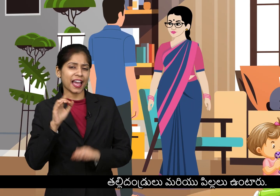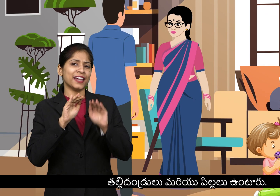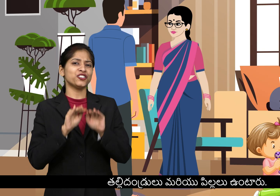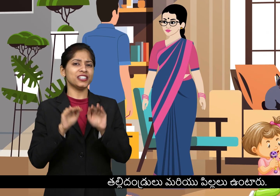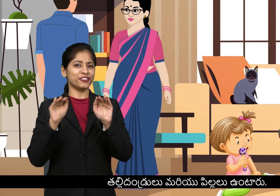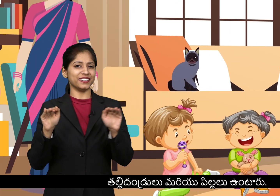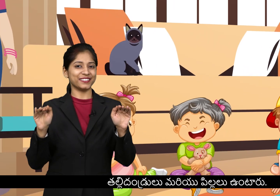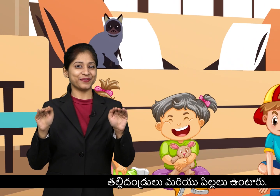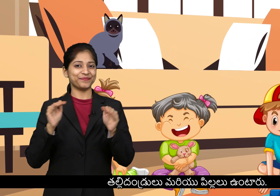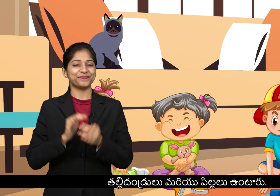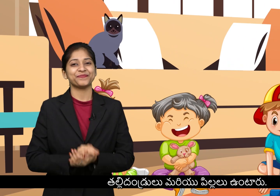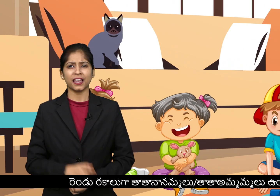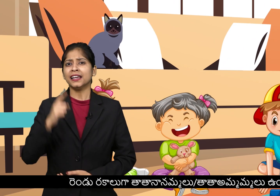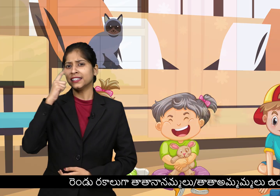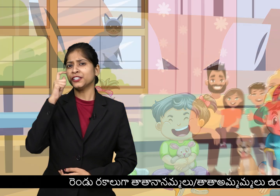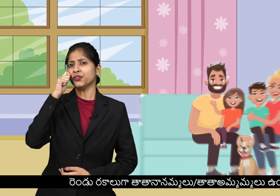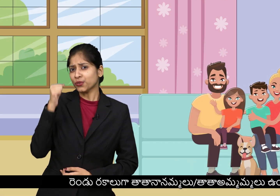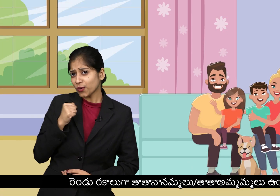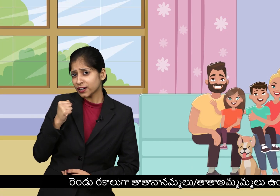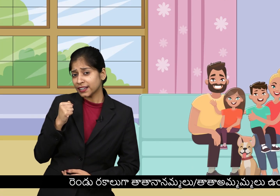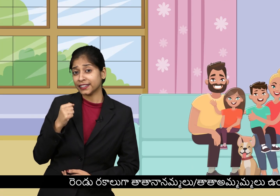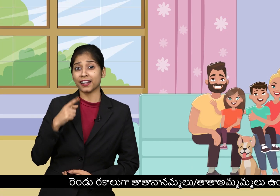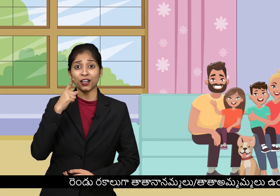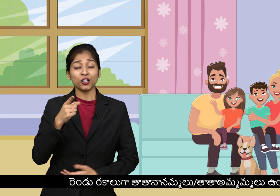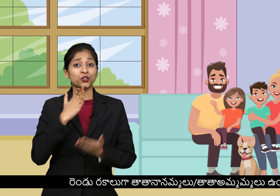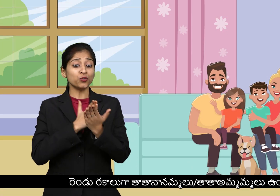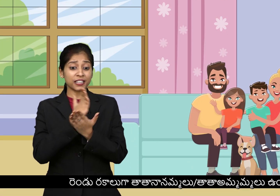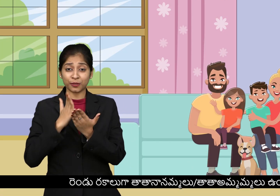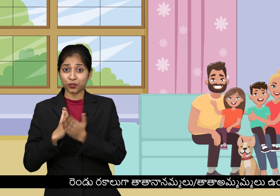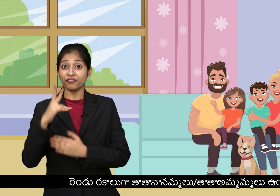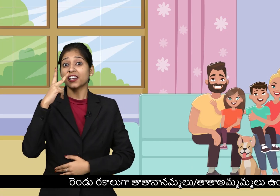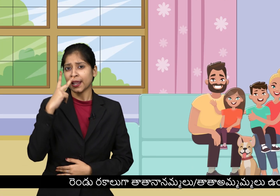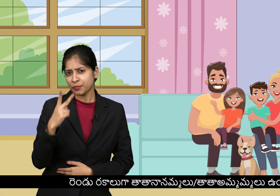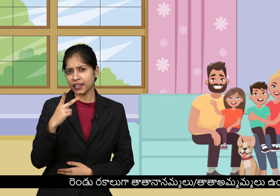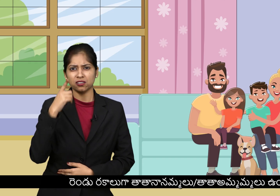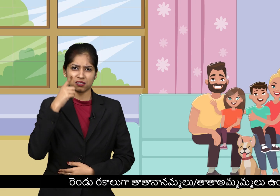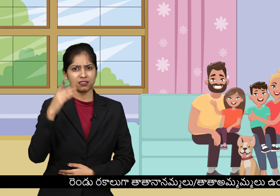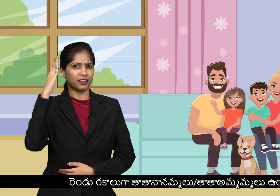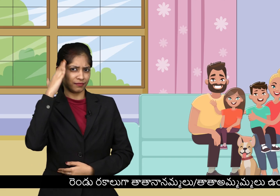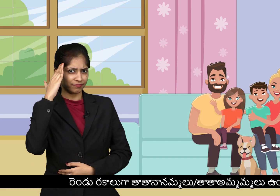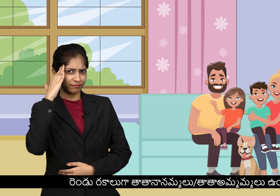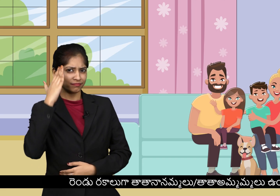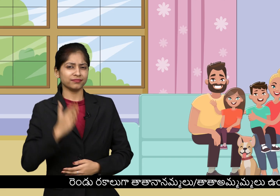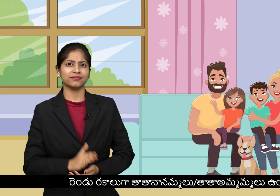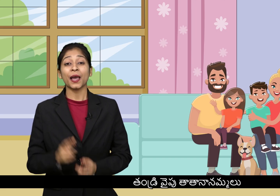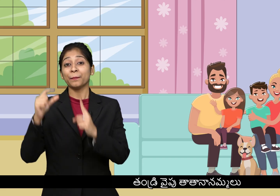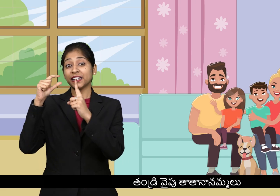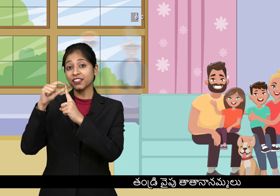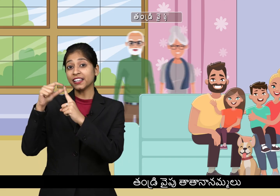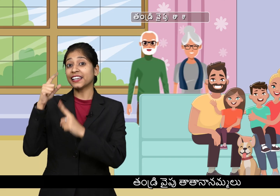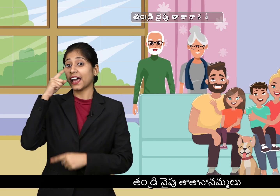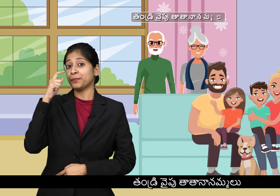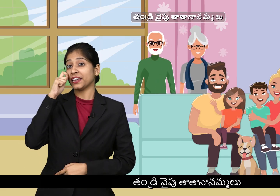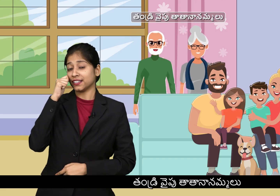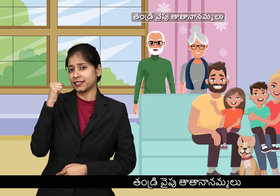తల్లిదండ్రులు మరియు పిల్లలు ఉంటారు. రెండు రకాలుగా తాత నానమ్మలు లేదా తాత అమ్మమ్మలు ఉంటారు. తండ్రి